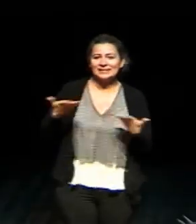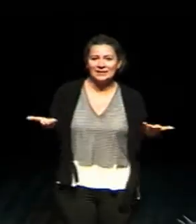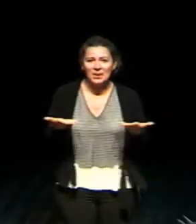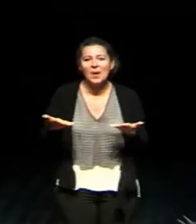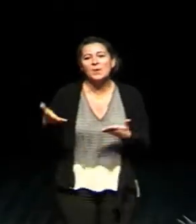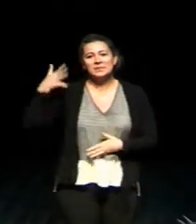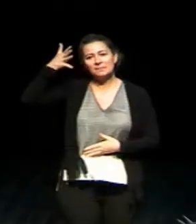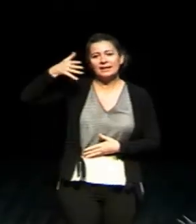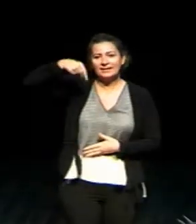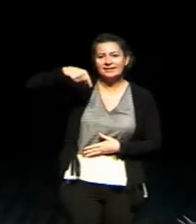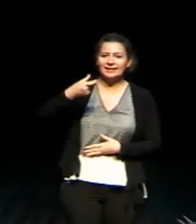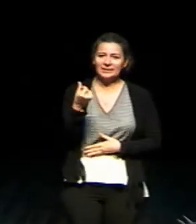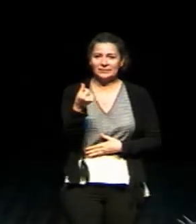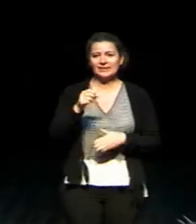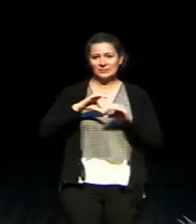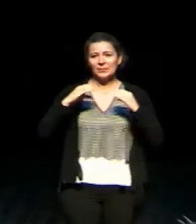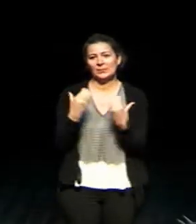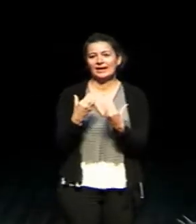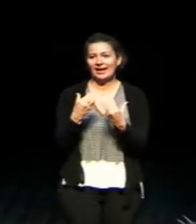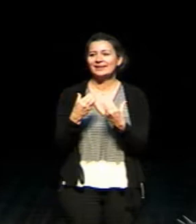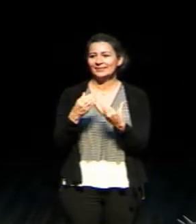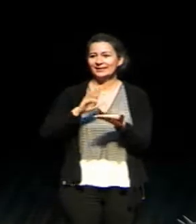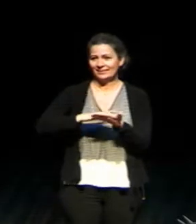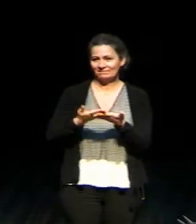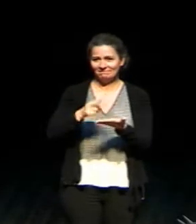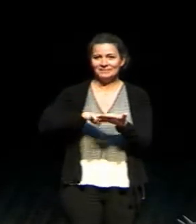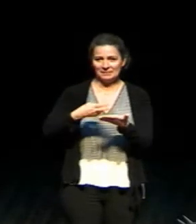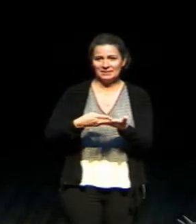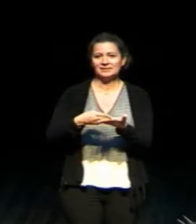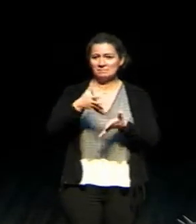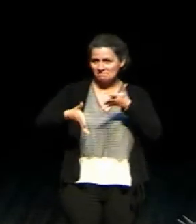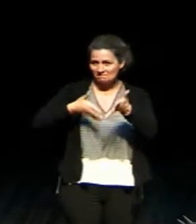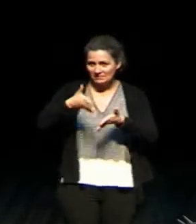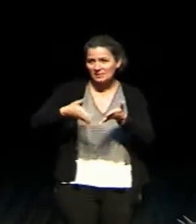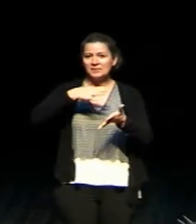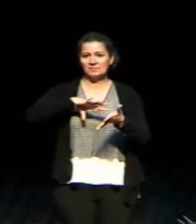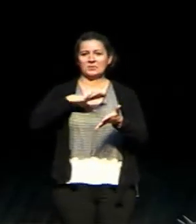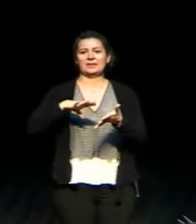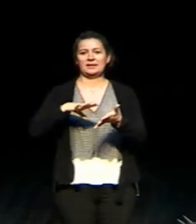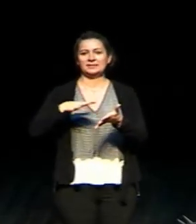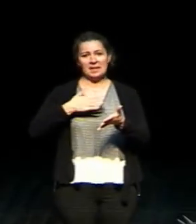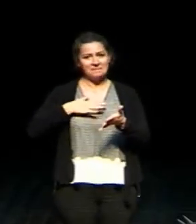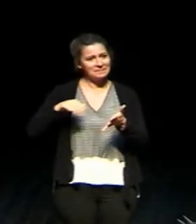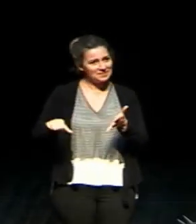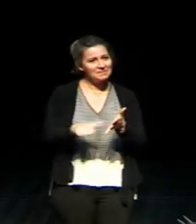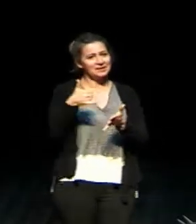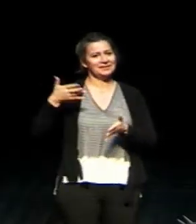Obrigada. Eu quero dizer que é um prazer estar aqui no 6º Congresso de Estudos e Pesquisas da Tradução e Interpretação de Língua